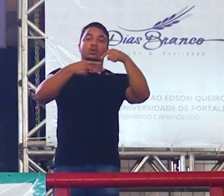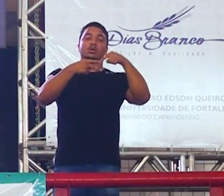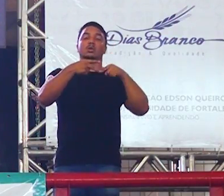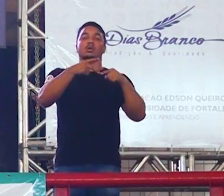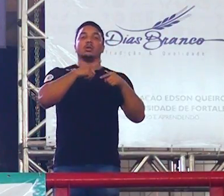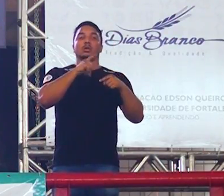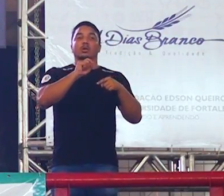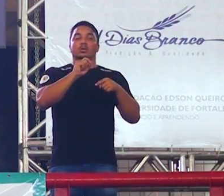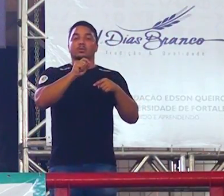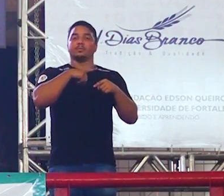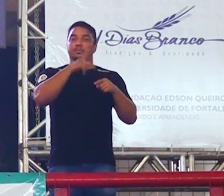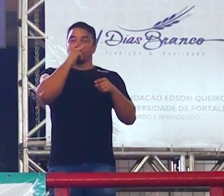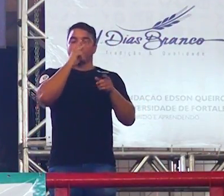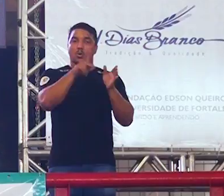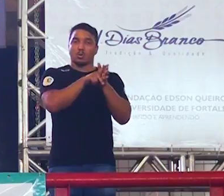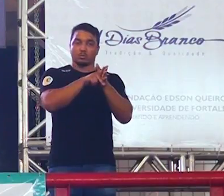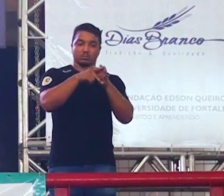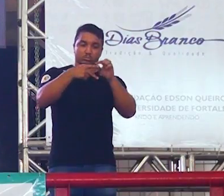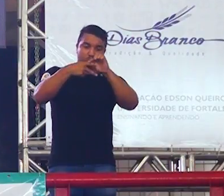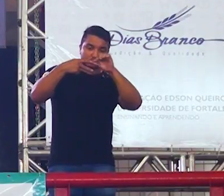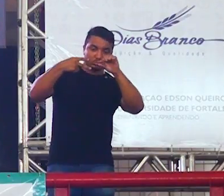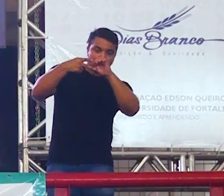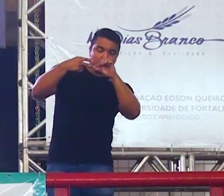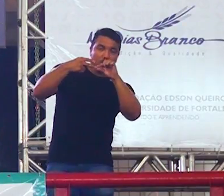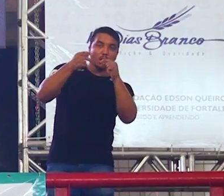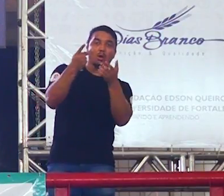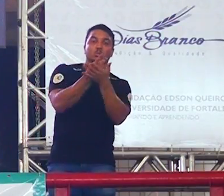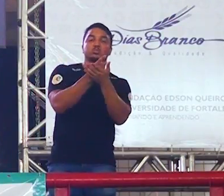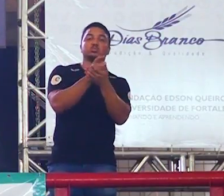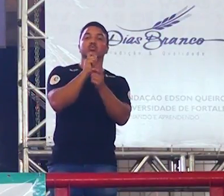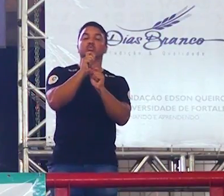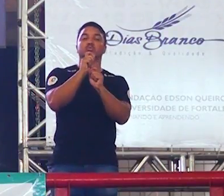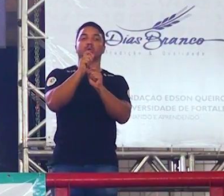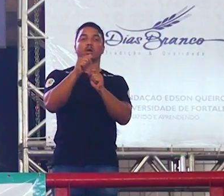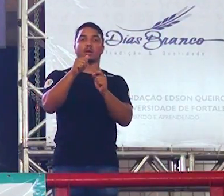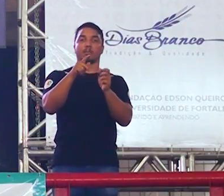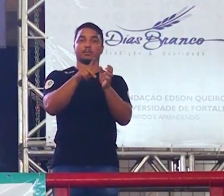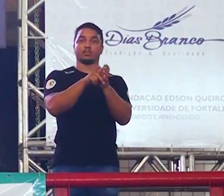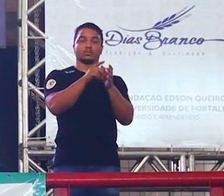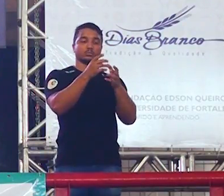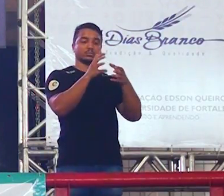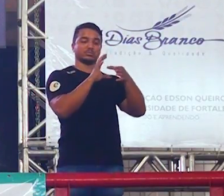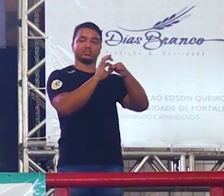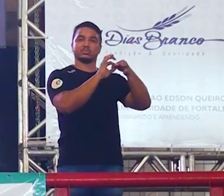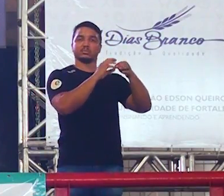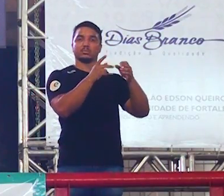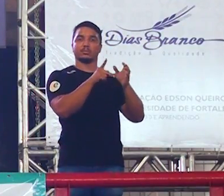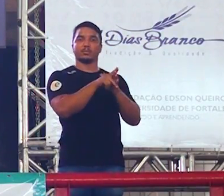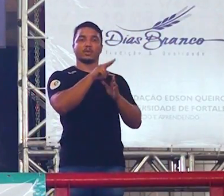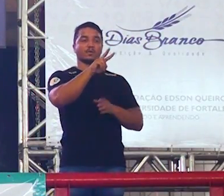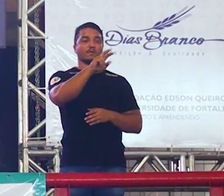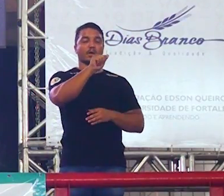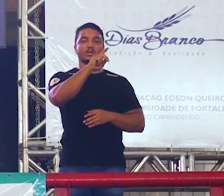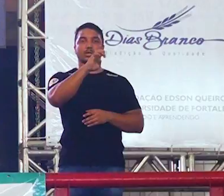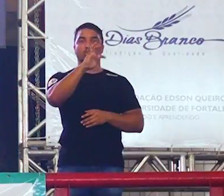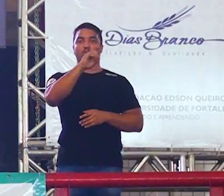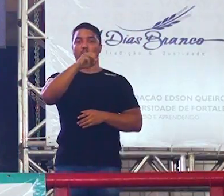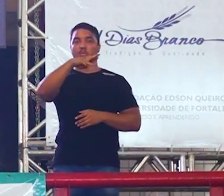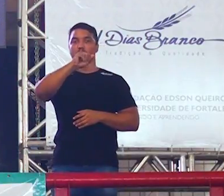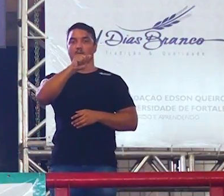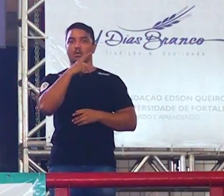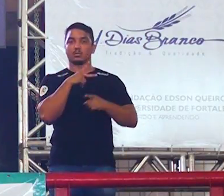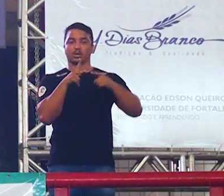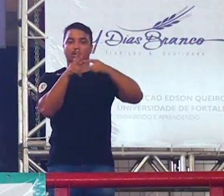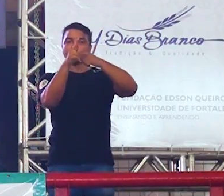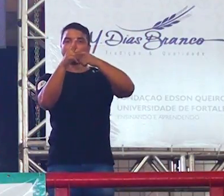deferentes, eles são exatamente locais que ocorrerão quem? Os cortes da vasectomia, que daqui a pouco